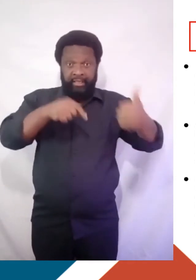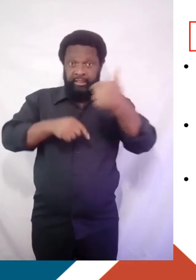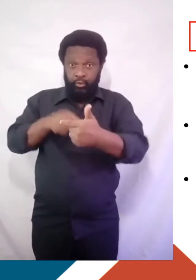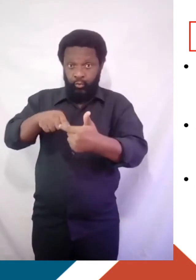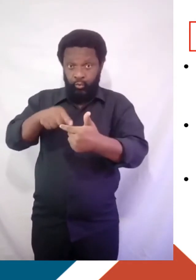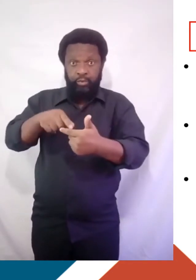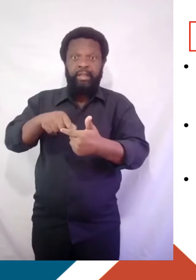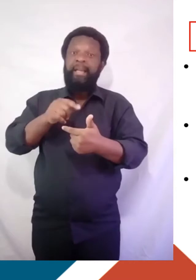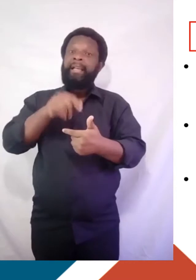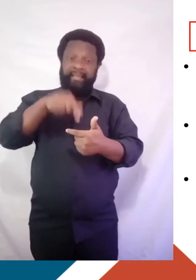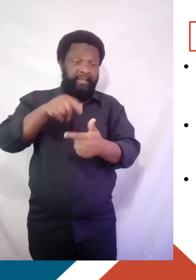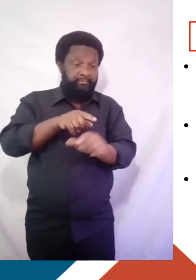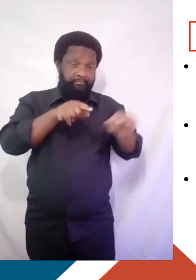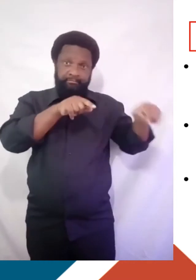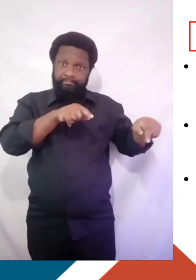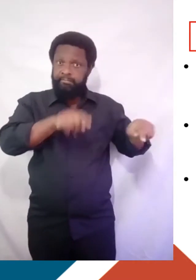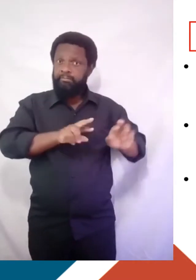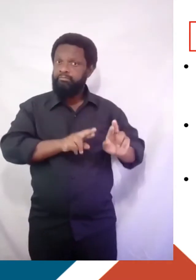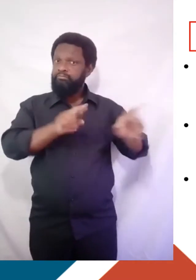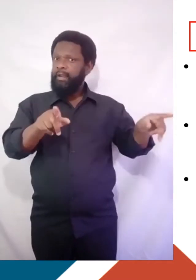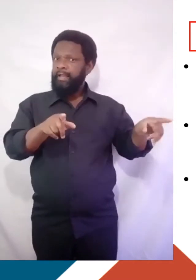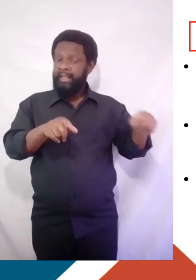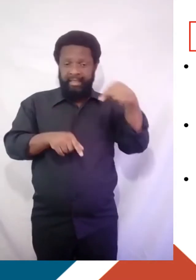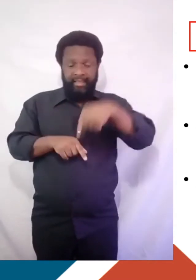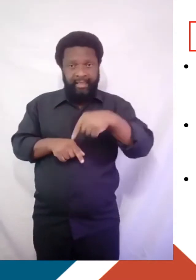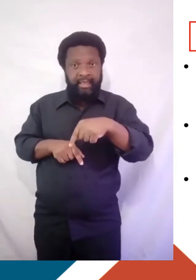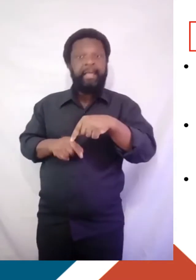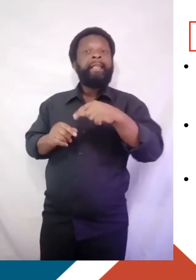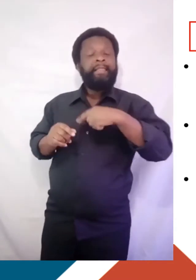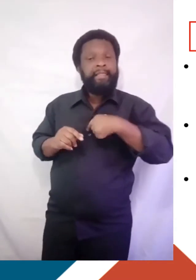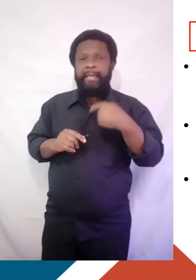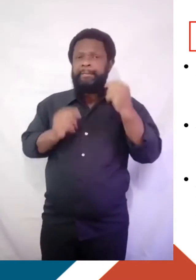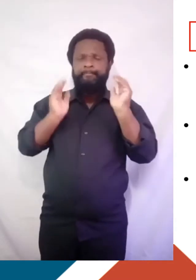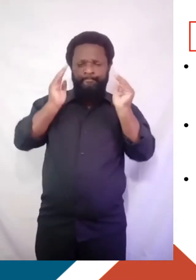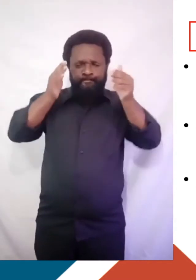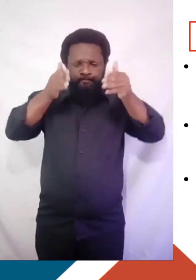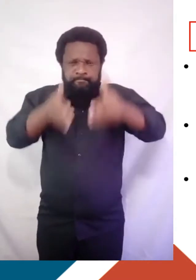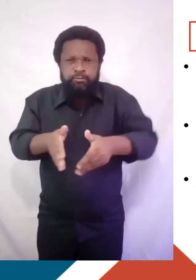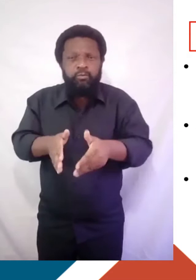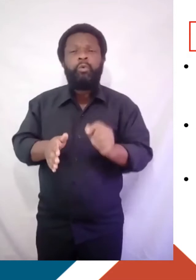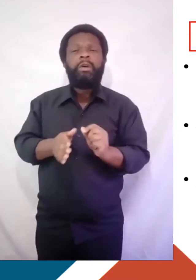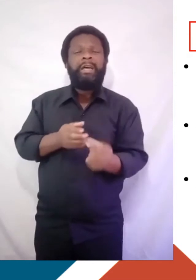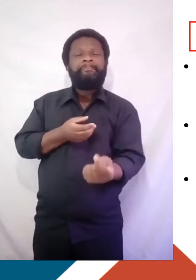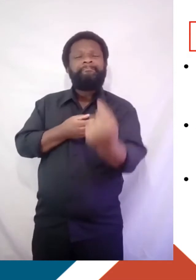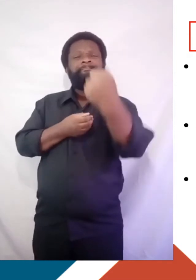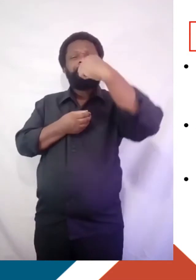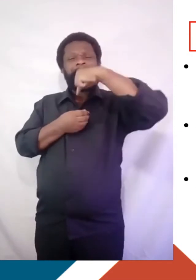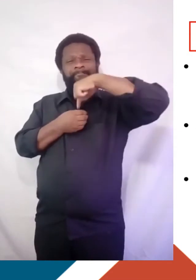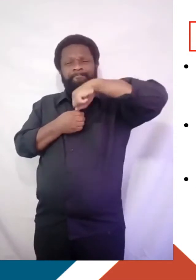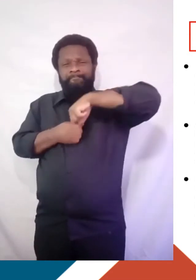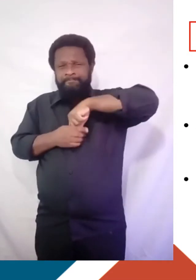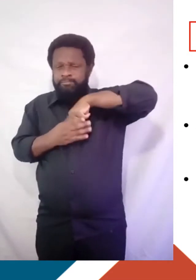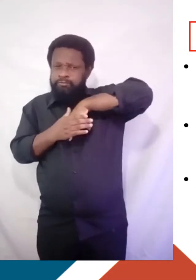buscava a construção de uma identidade nacional, os poetas ultrarromânticos mergulhavam em seu próprio interior e